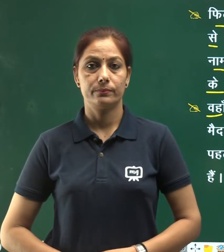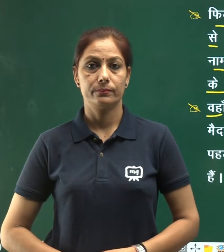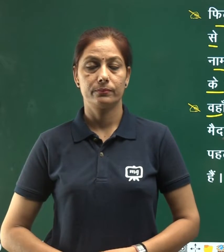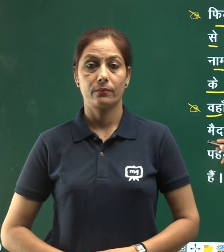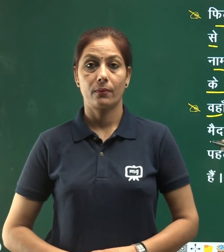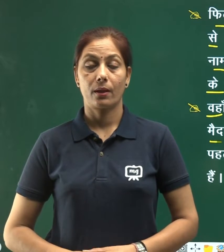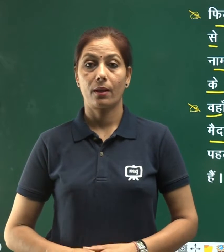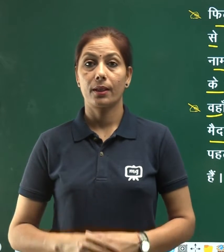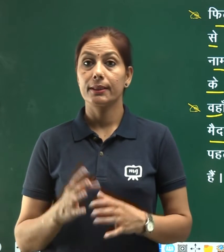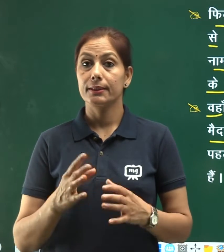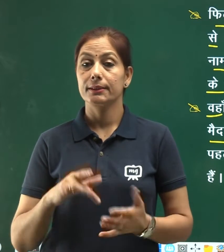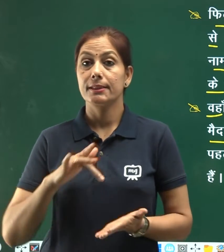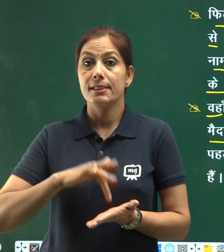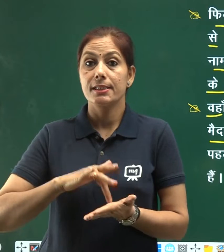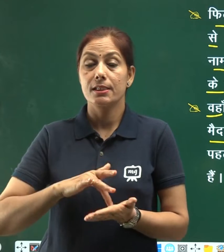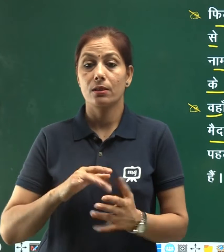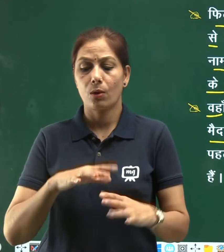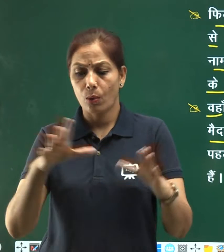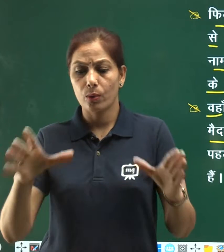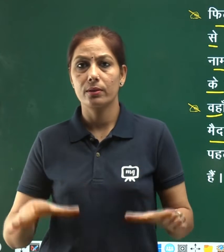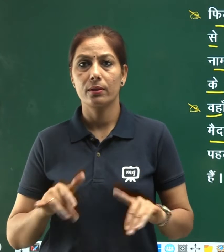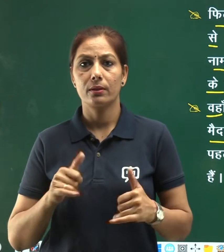एक मैदान था